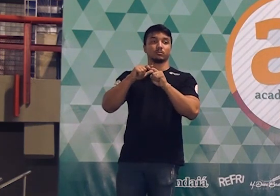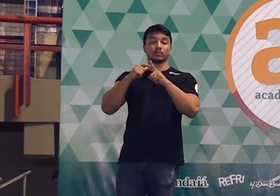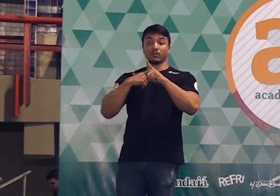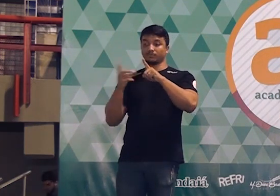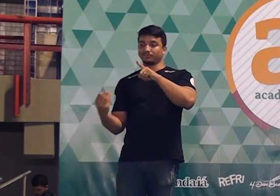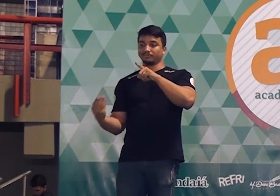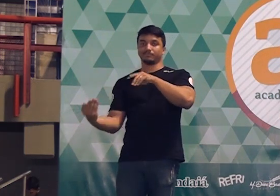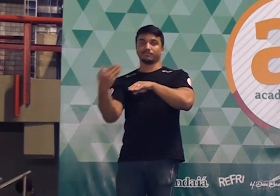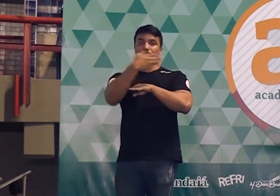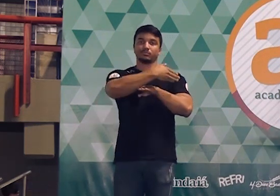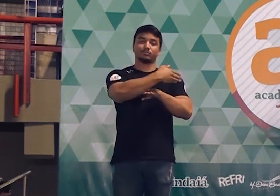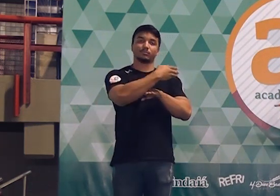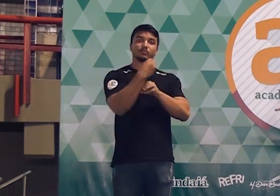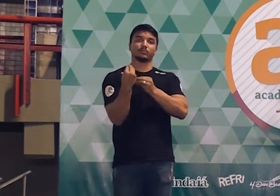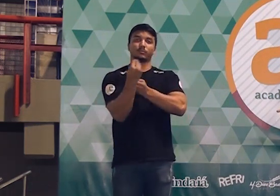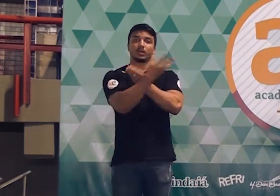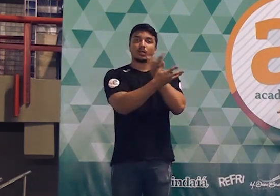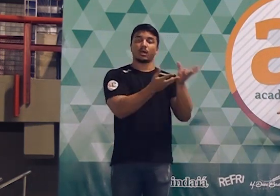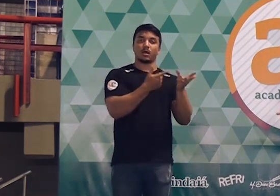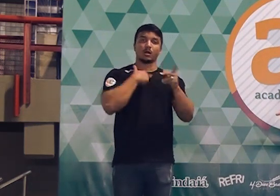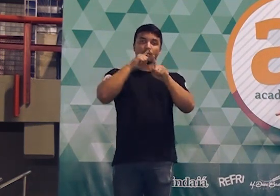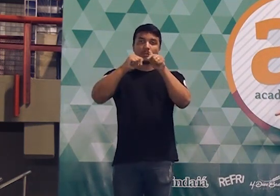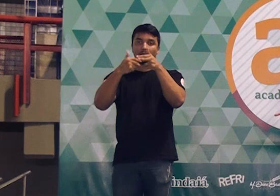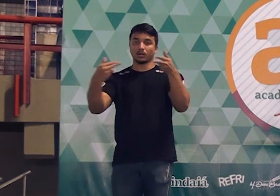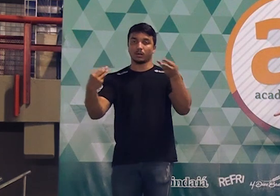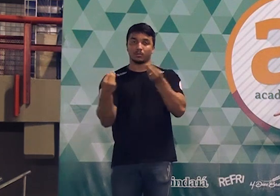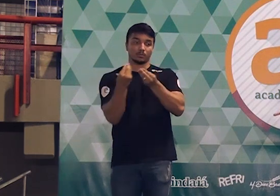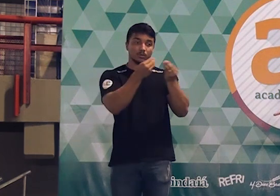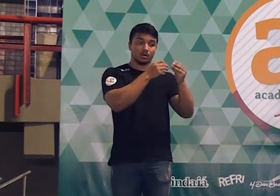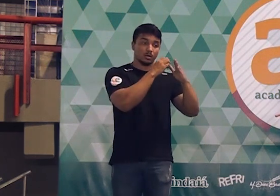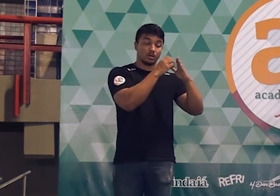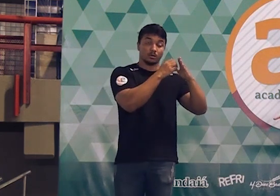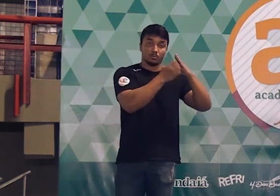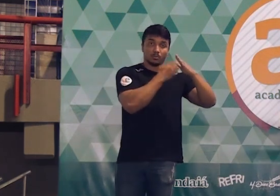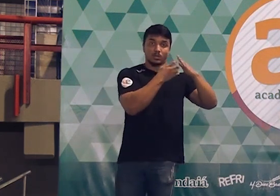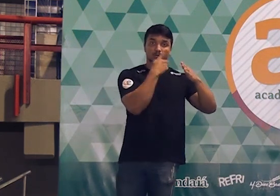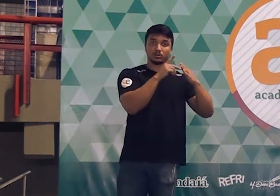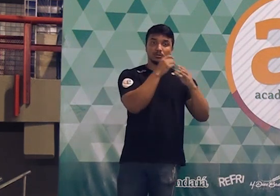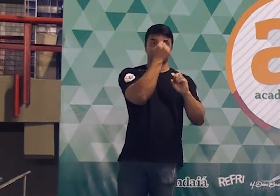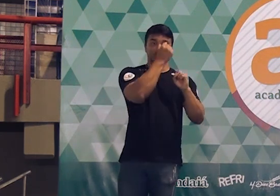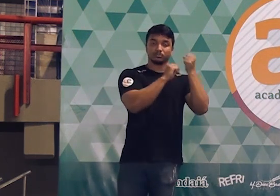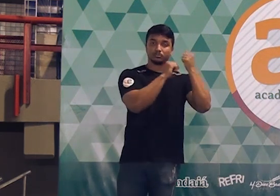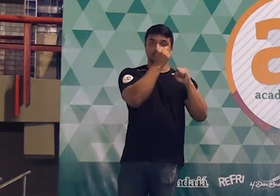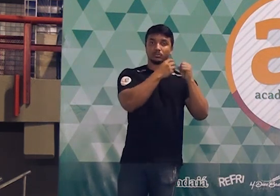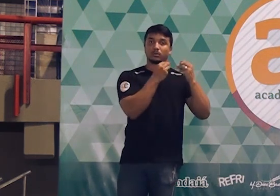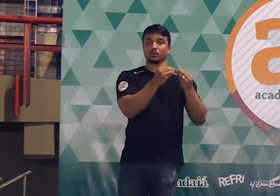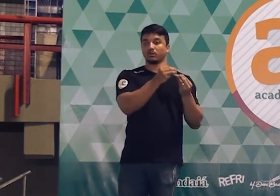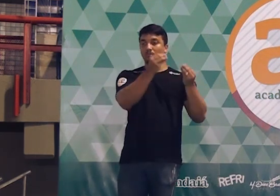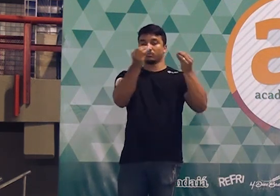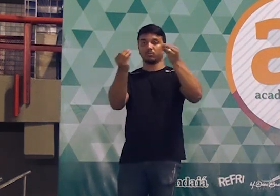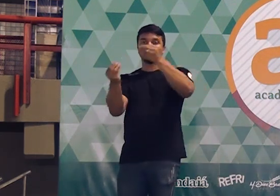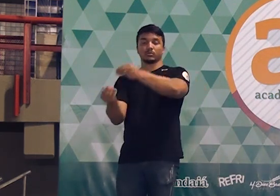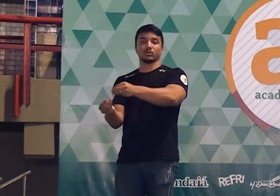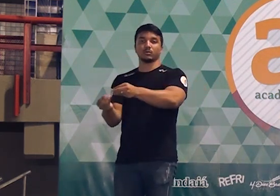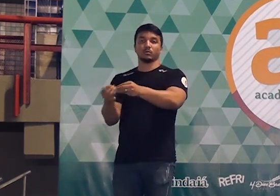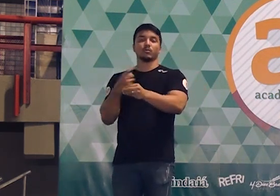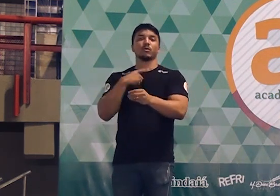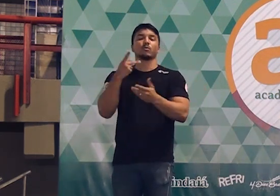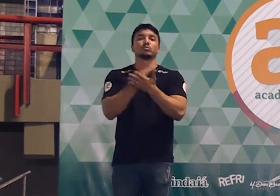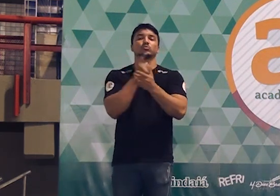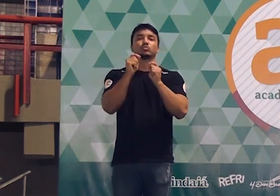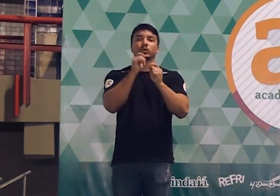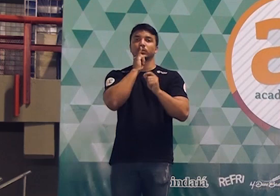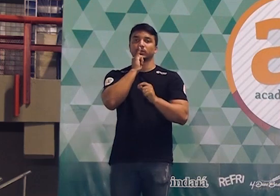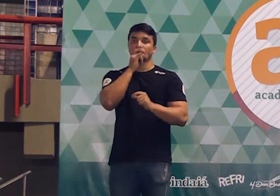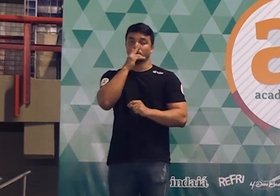Matéria-prima. A empresa colonial transformava isso em produto manufaturado e mandava de novo. Resume isso,